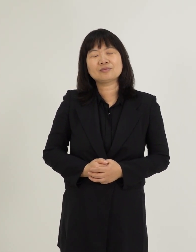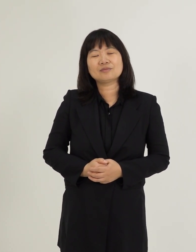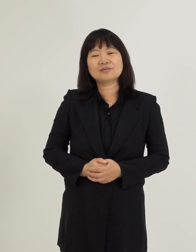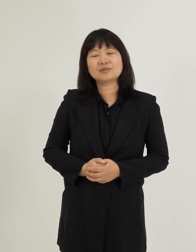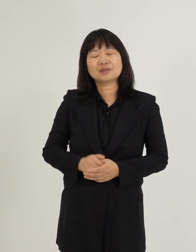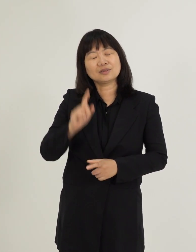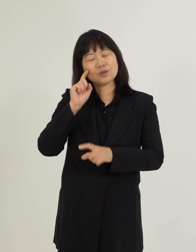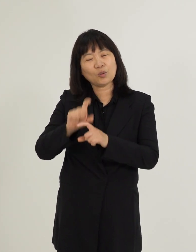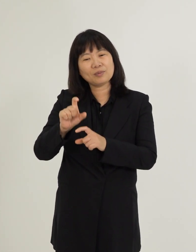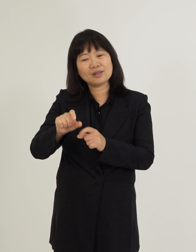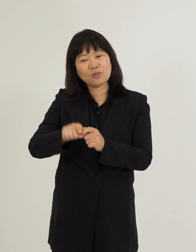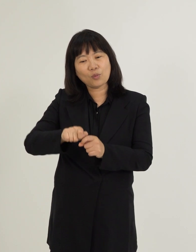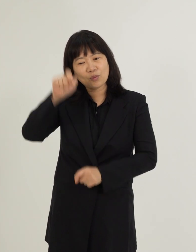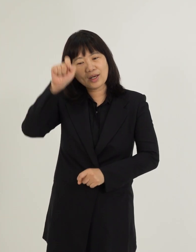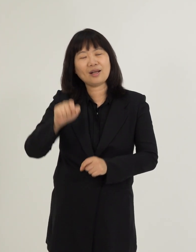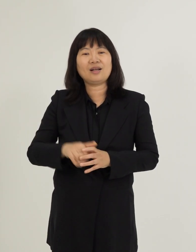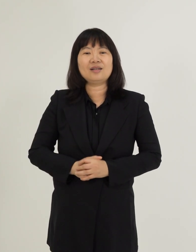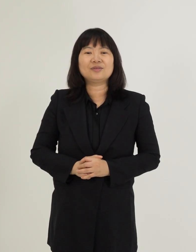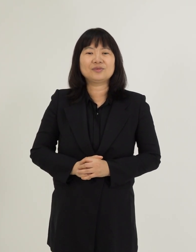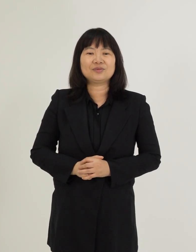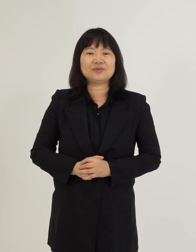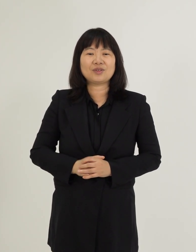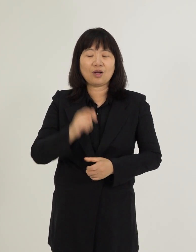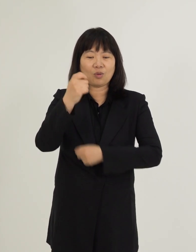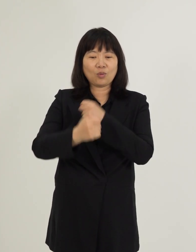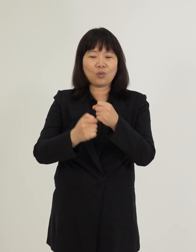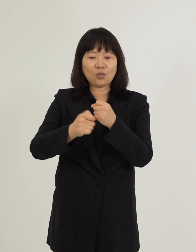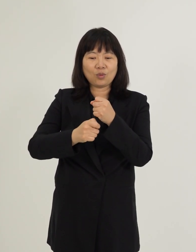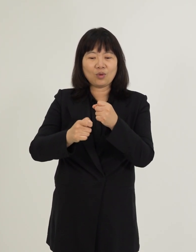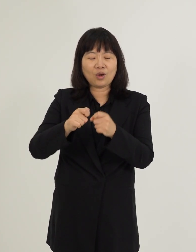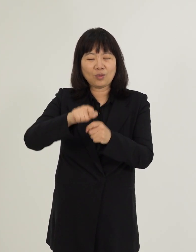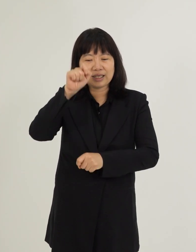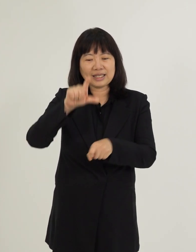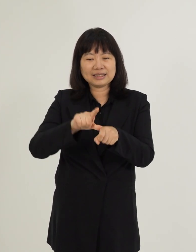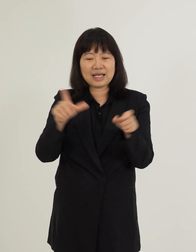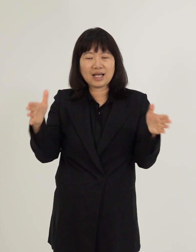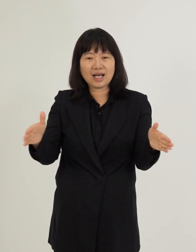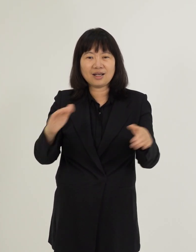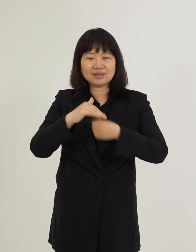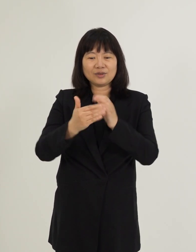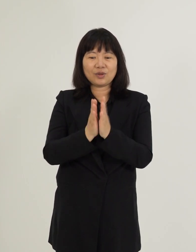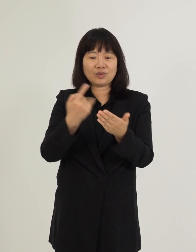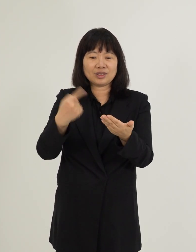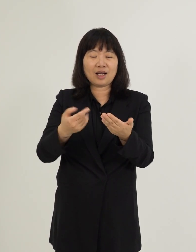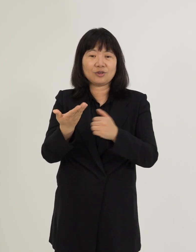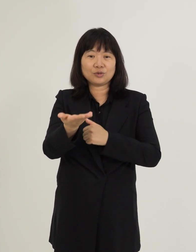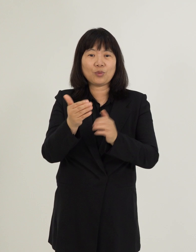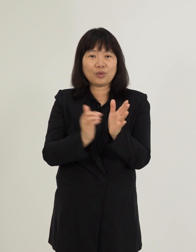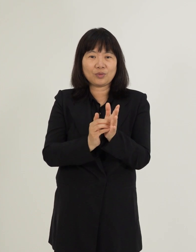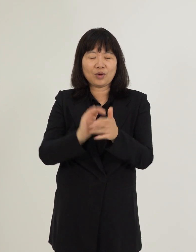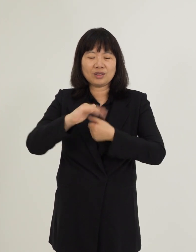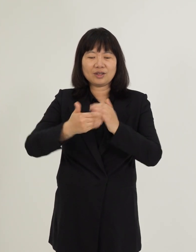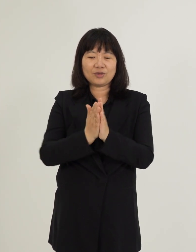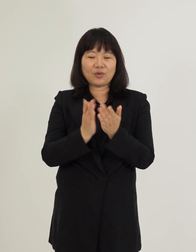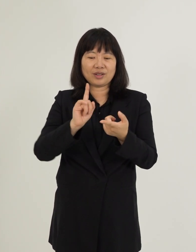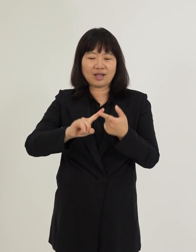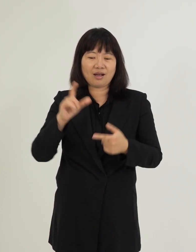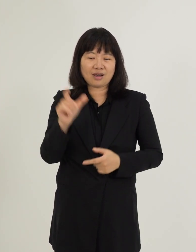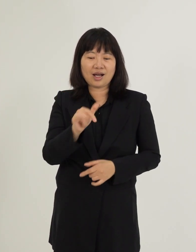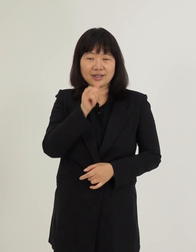오랜 고민 끝에 우리가 수십 년 동안 성경을 가르치고 성경을